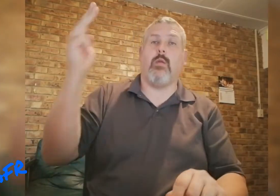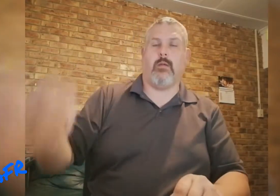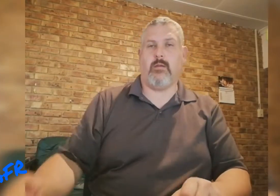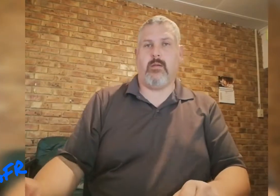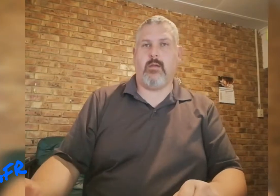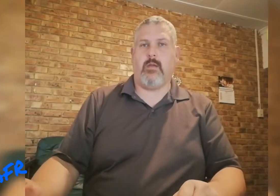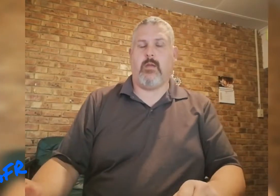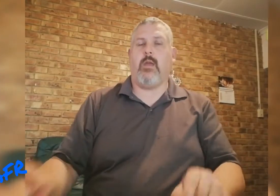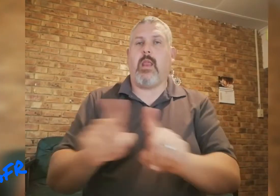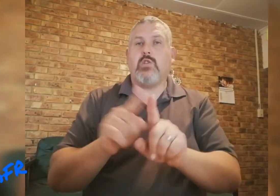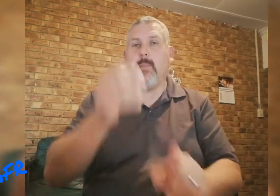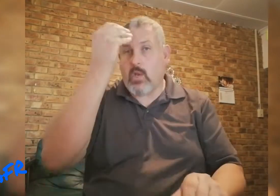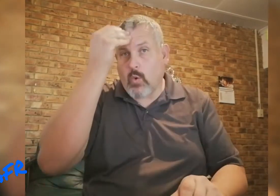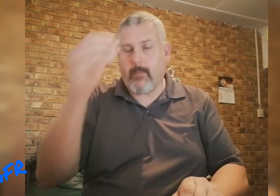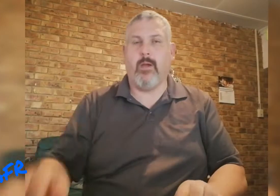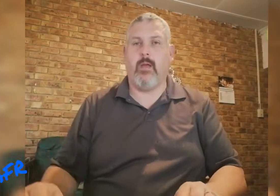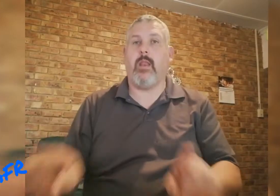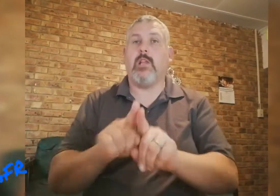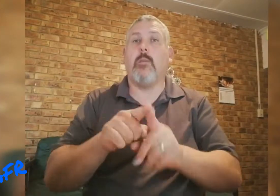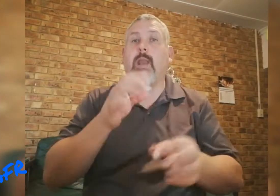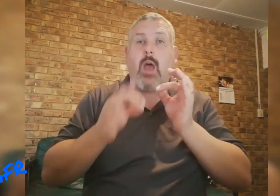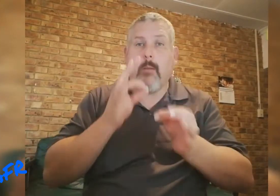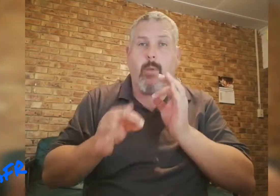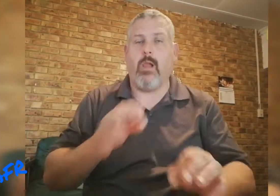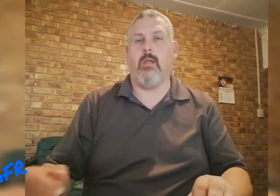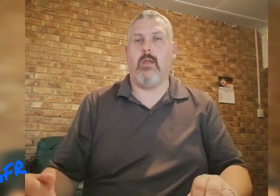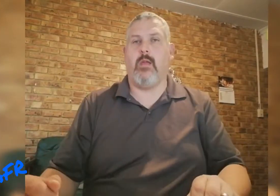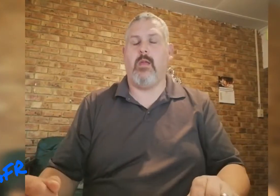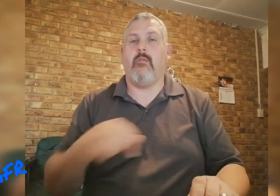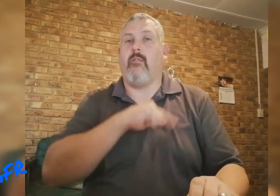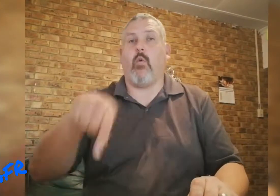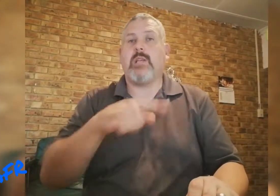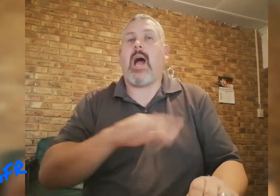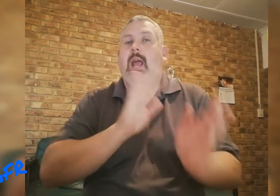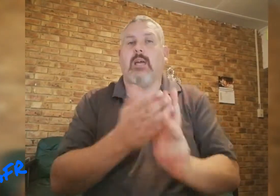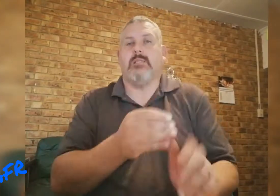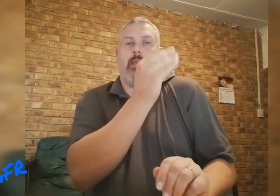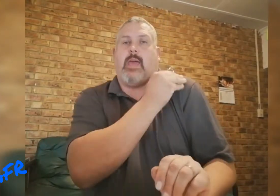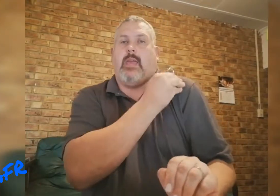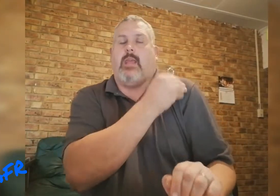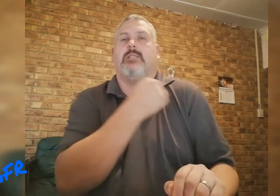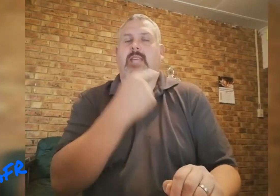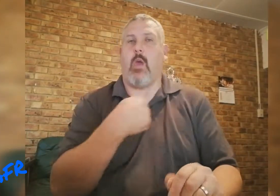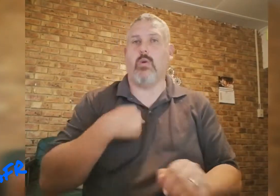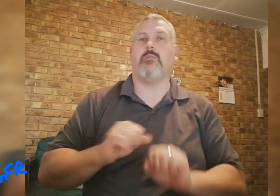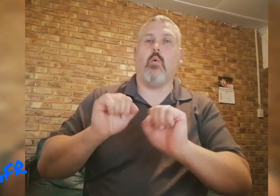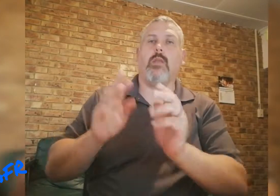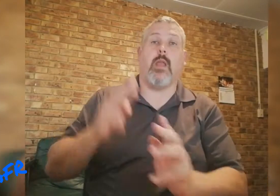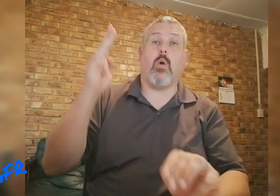God. Net so met die doop, net so met die nagmaal, wat vir ons alles herinner, sê ons behoort aan